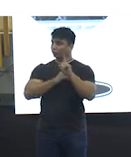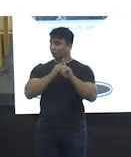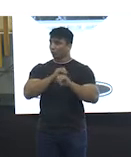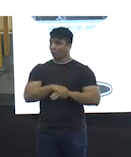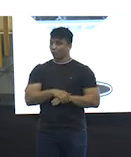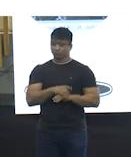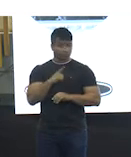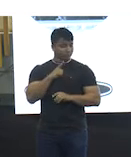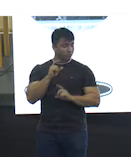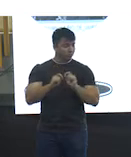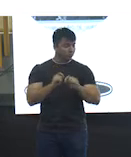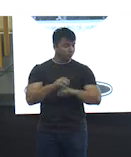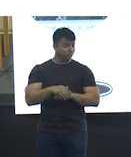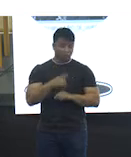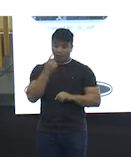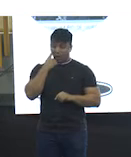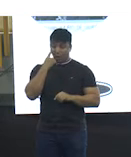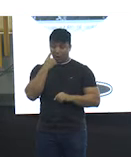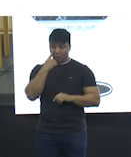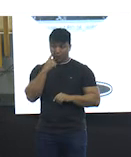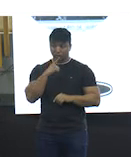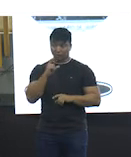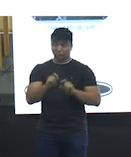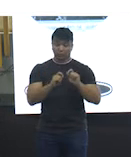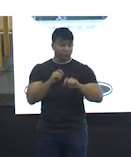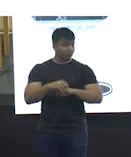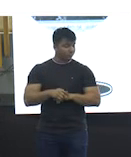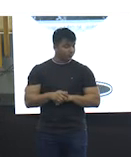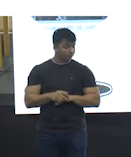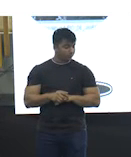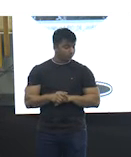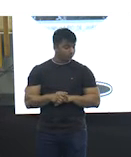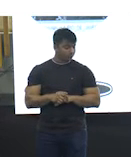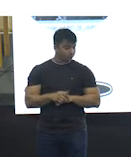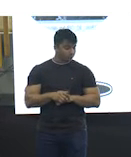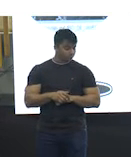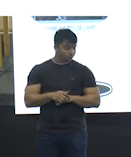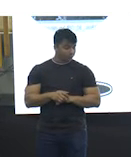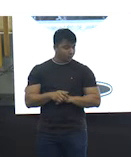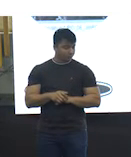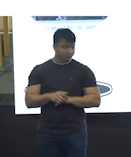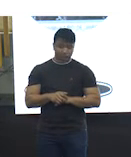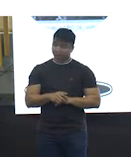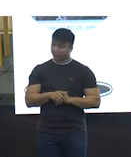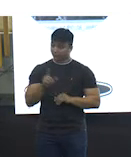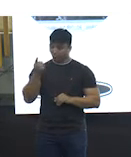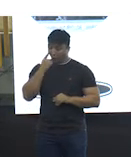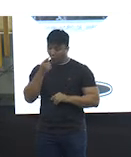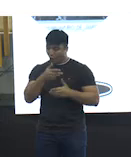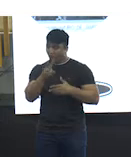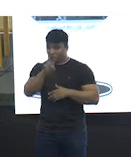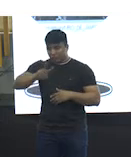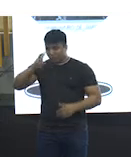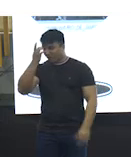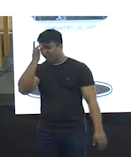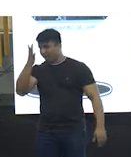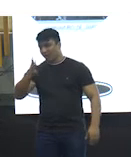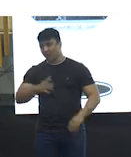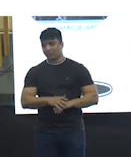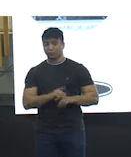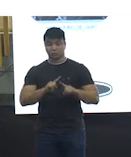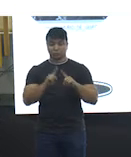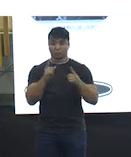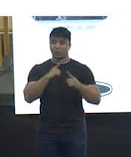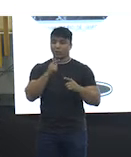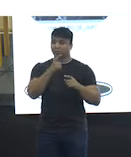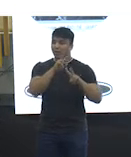que, observa o que é que ele está colocando no enunciado. O vestibular é fácil quando explora